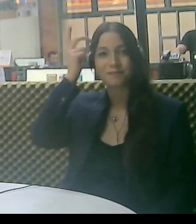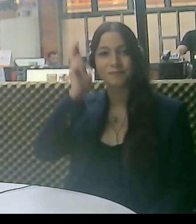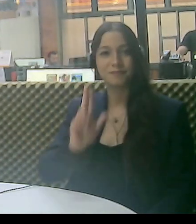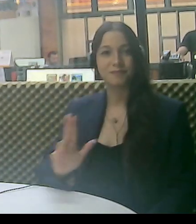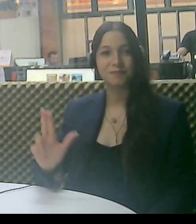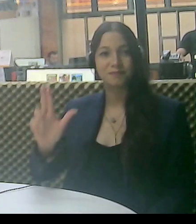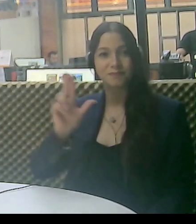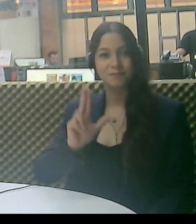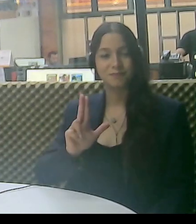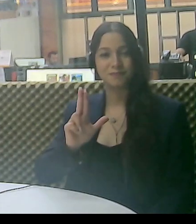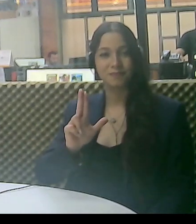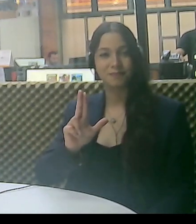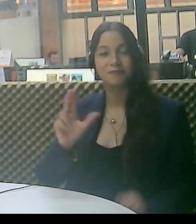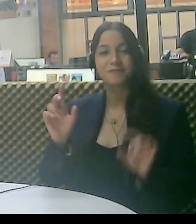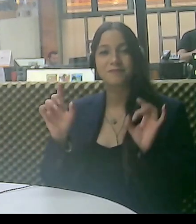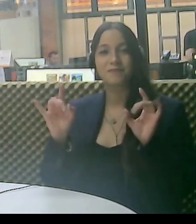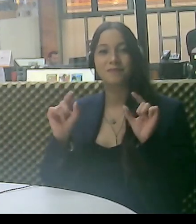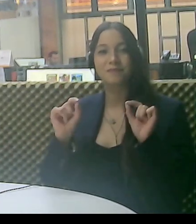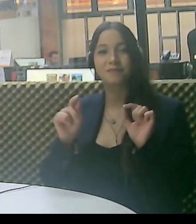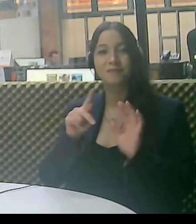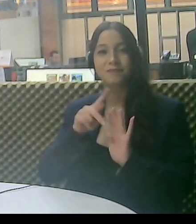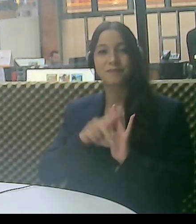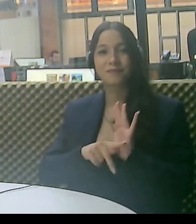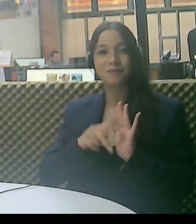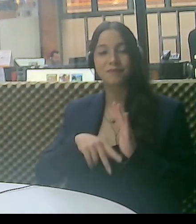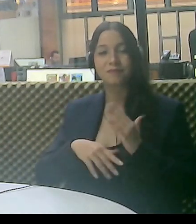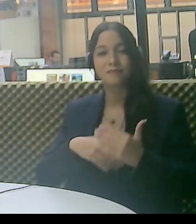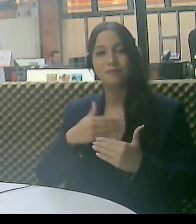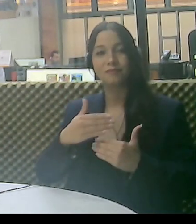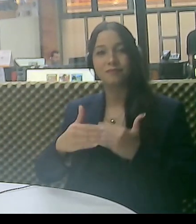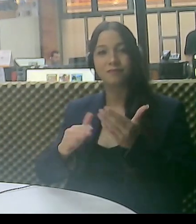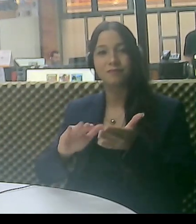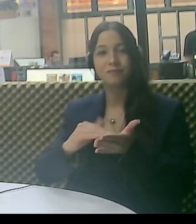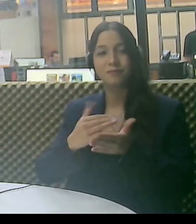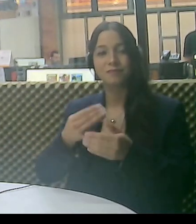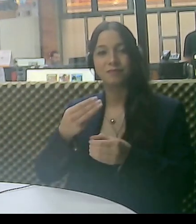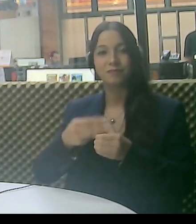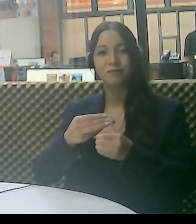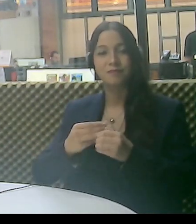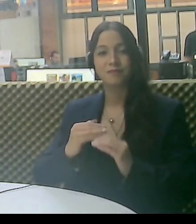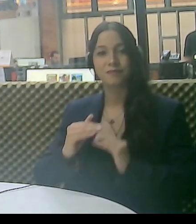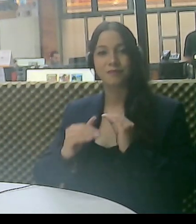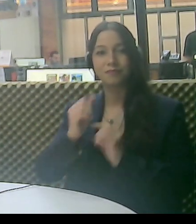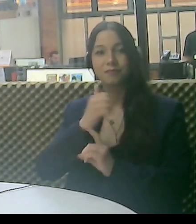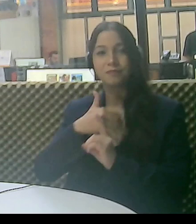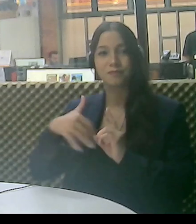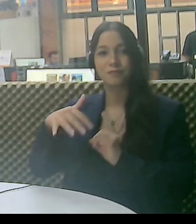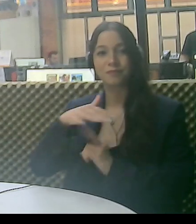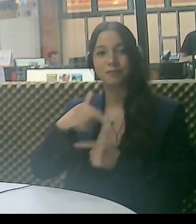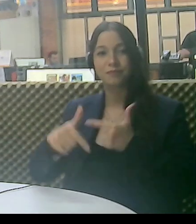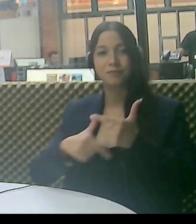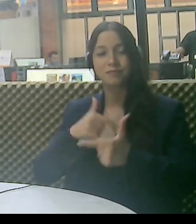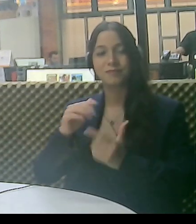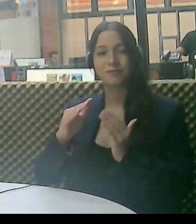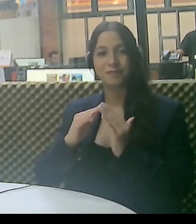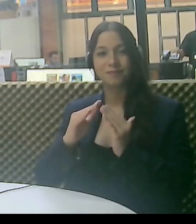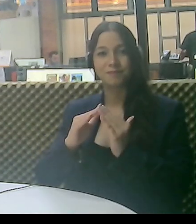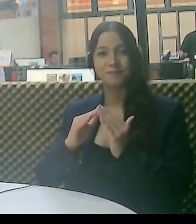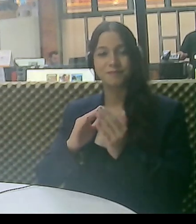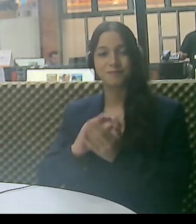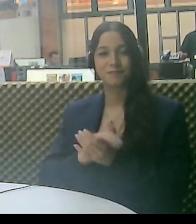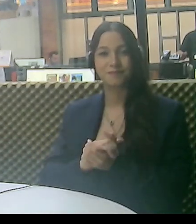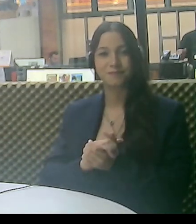Uberlândia e, em especial, pelos projetos continuados pela Secretaria Municipal de Desenvolvimento Social, Trabalho e